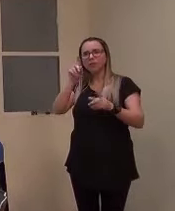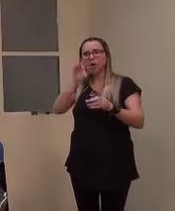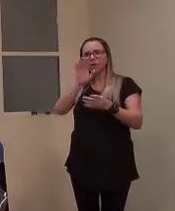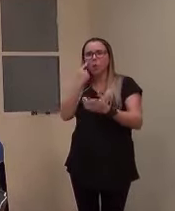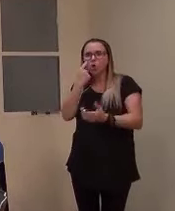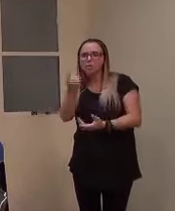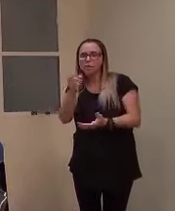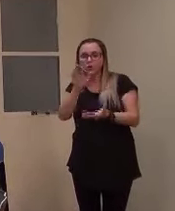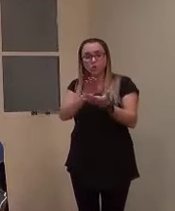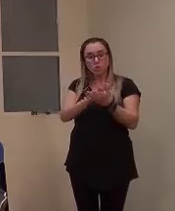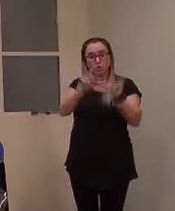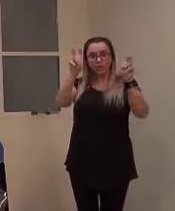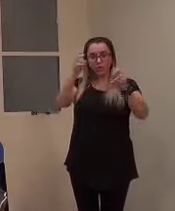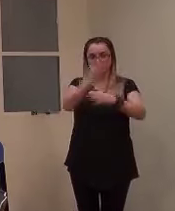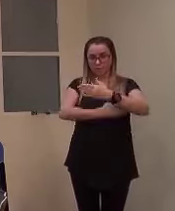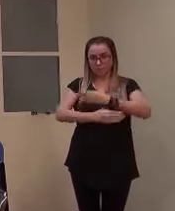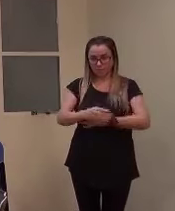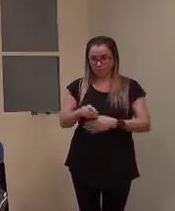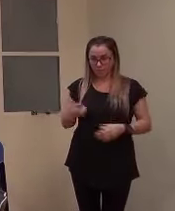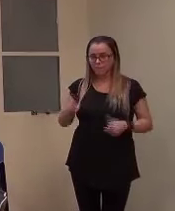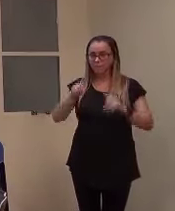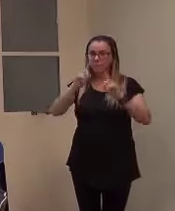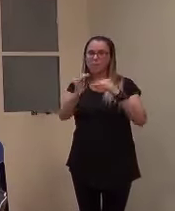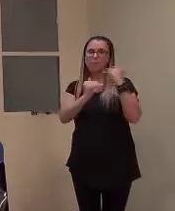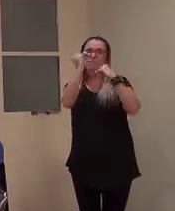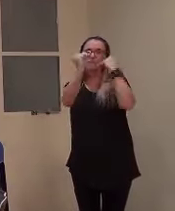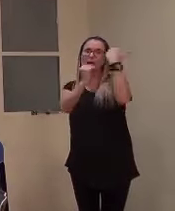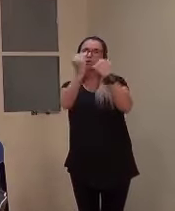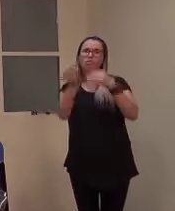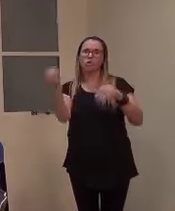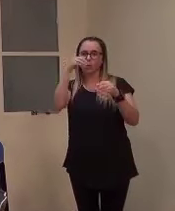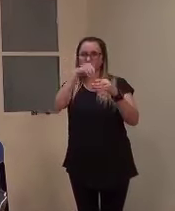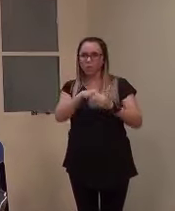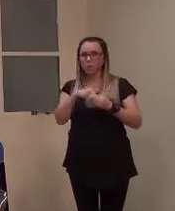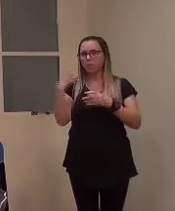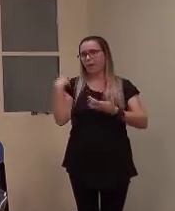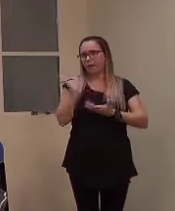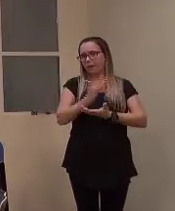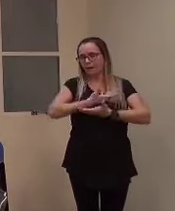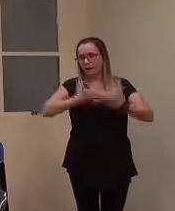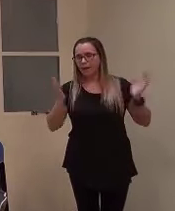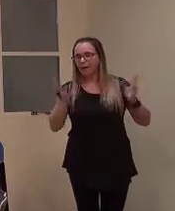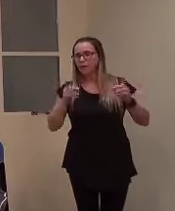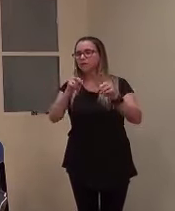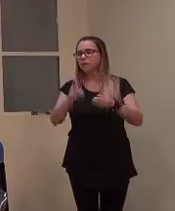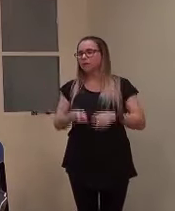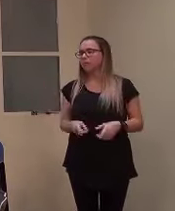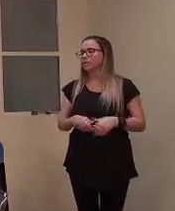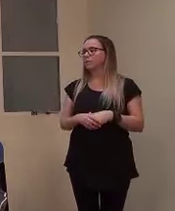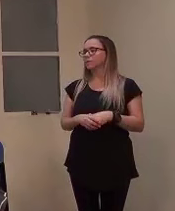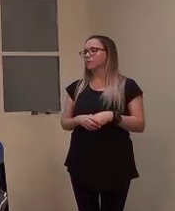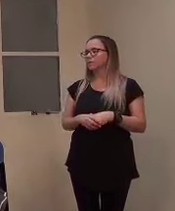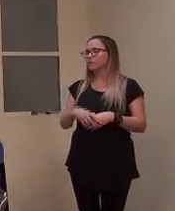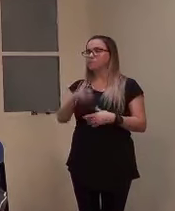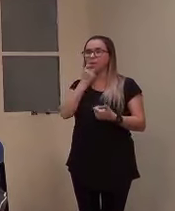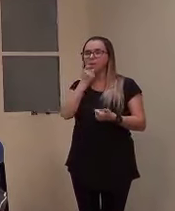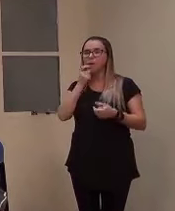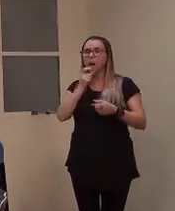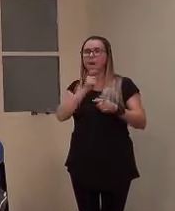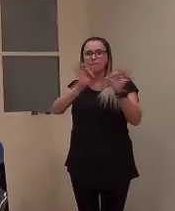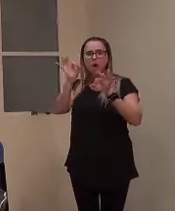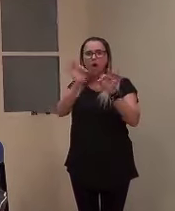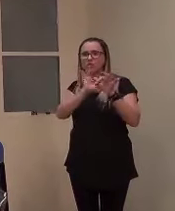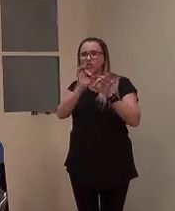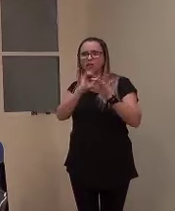de discapacidad y de desarrollo inclusivo a nivel general y entre ellos el proyecto principal